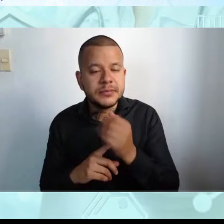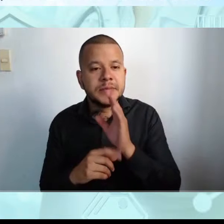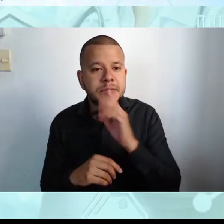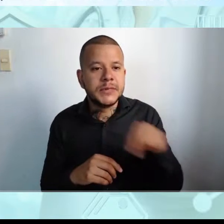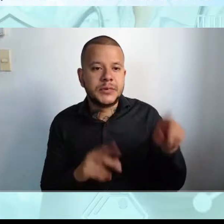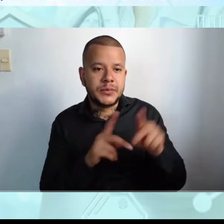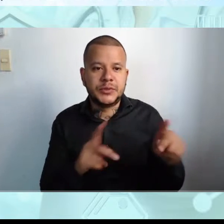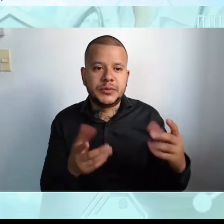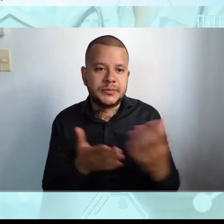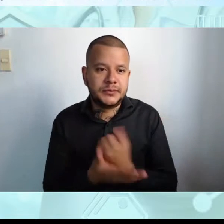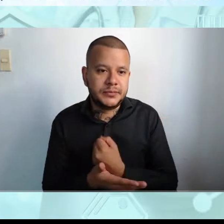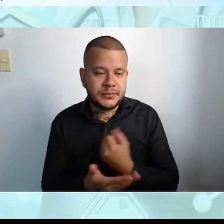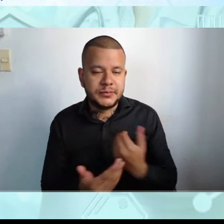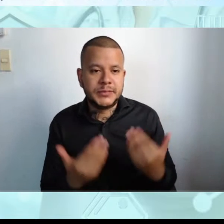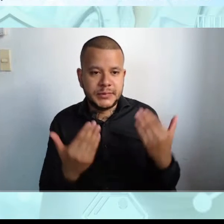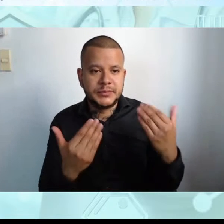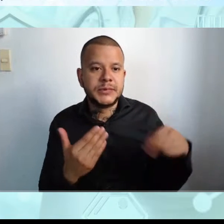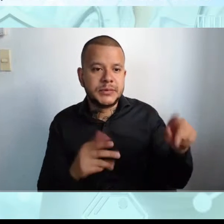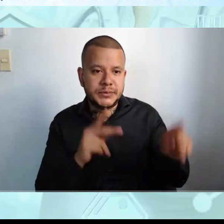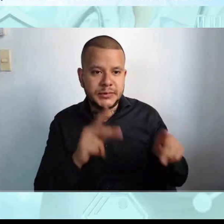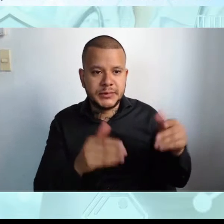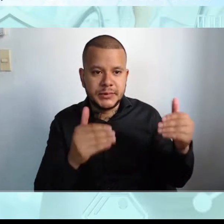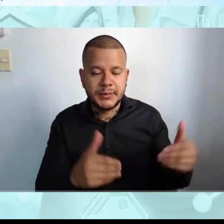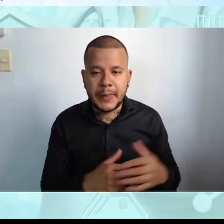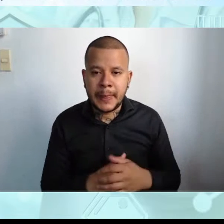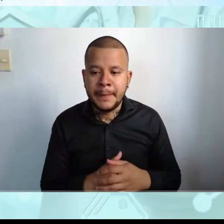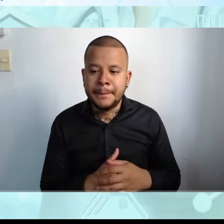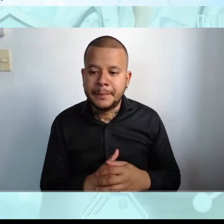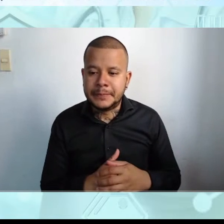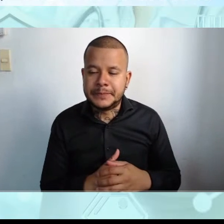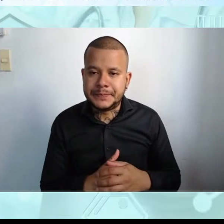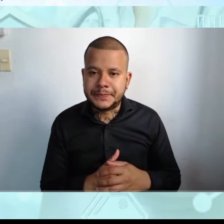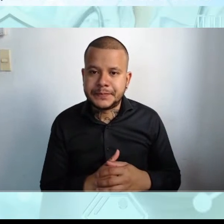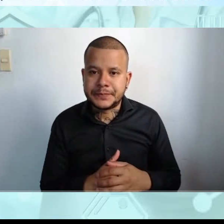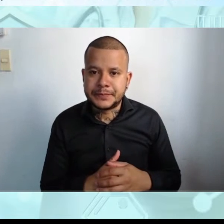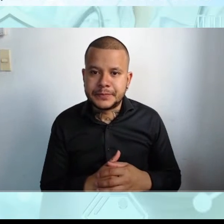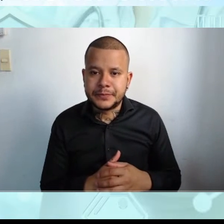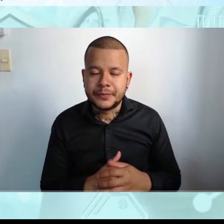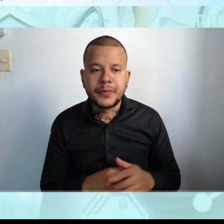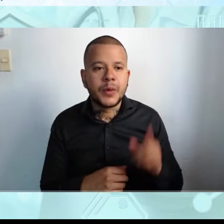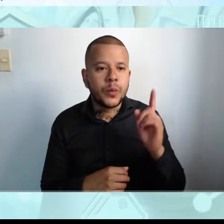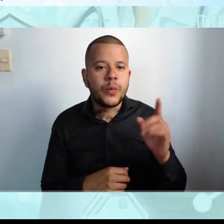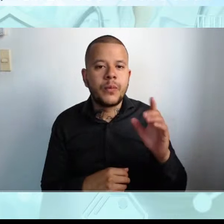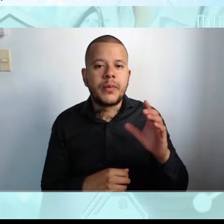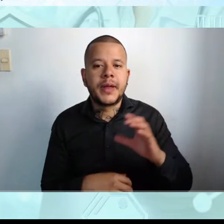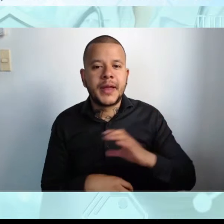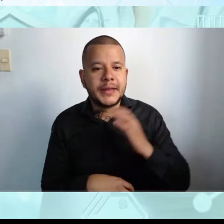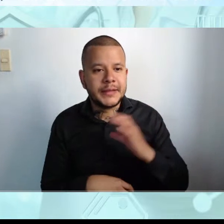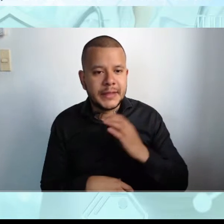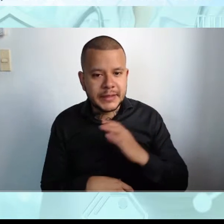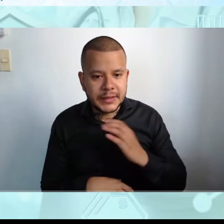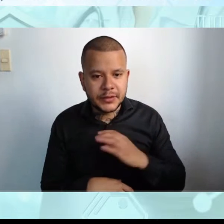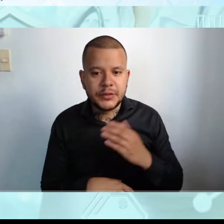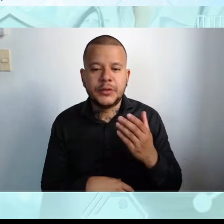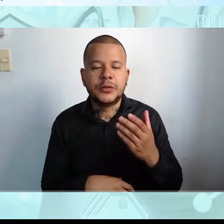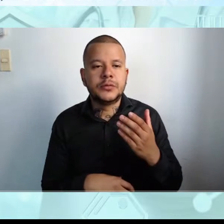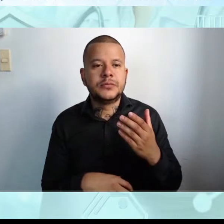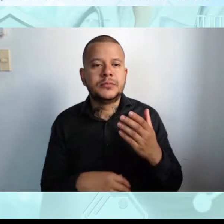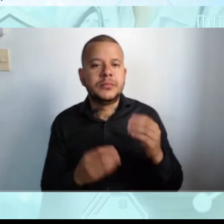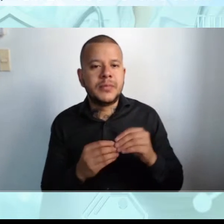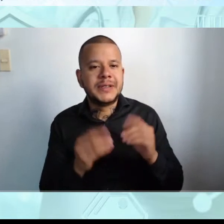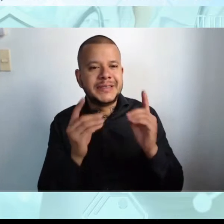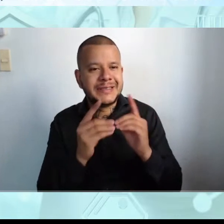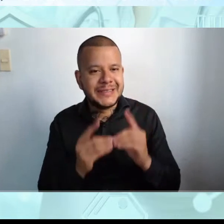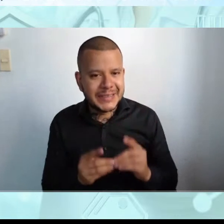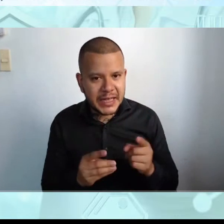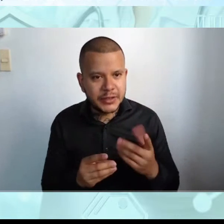población, de las mismas personas con discapacidad, porque toda esta caracterización que se desarrolla y estos datos importantes